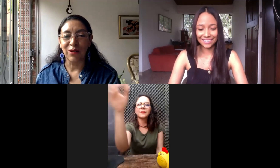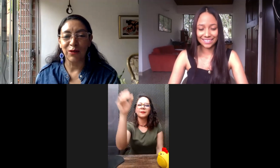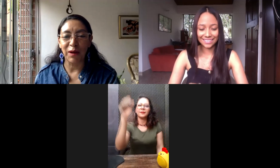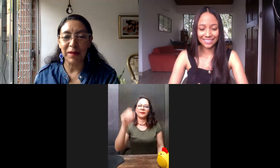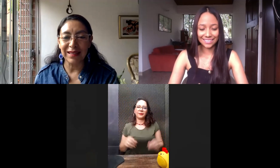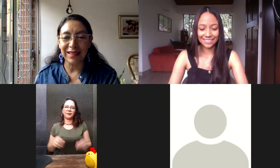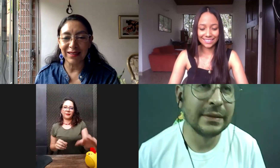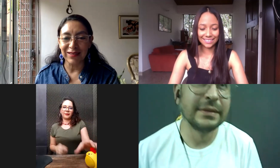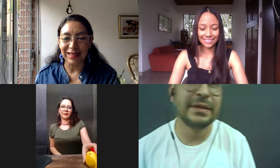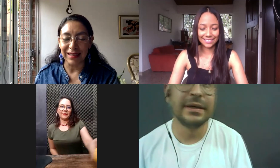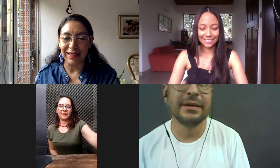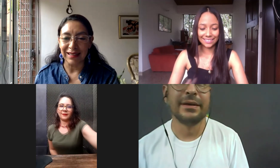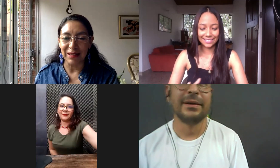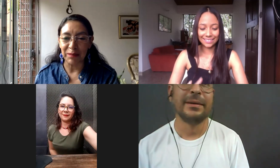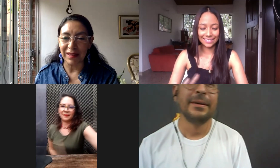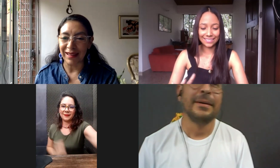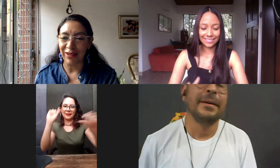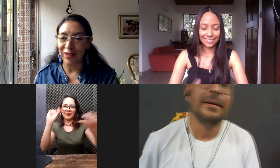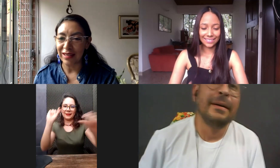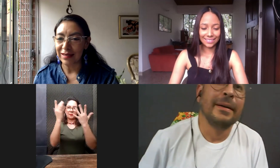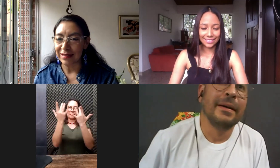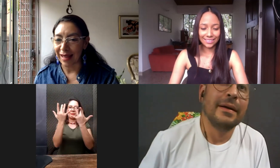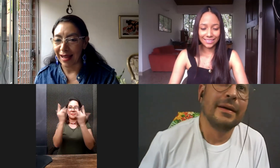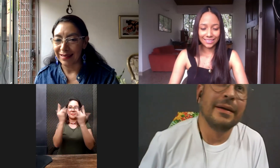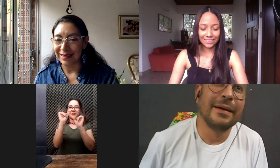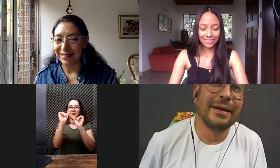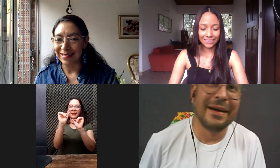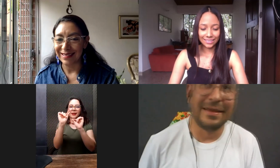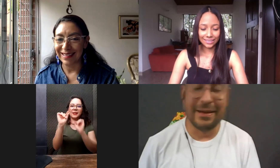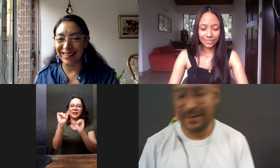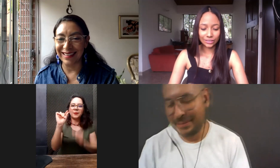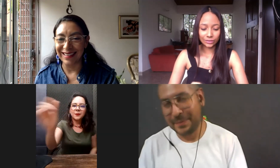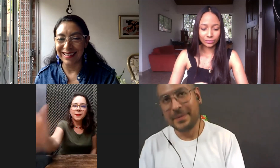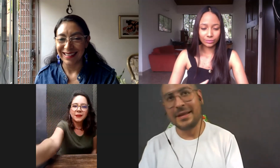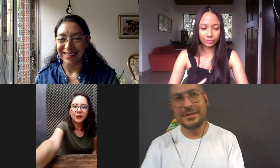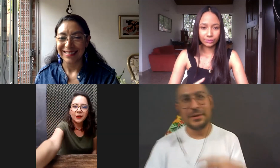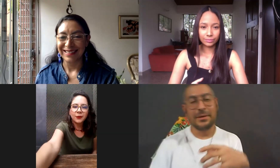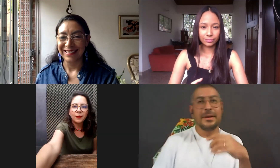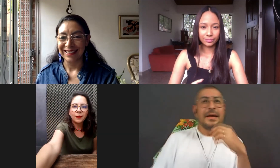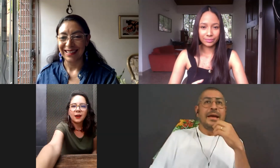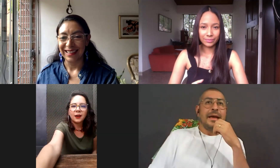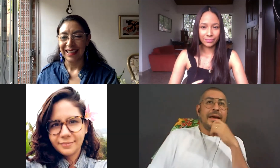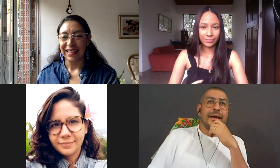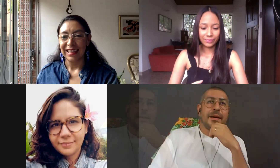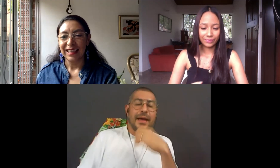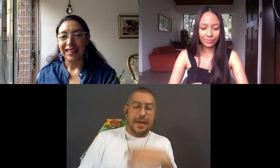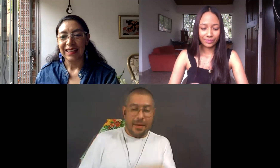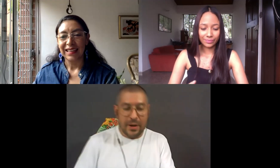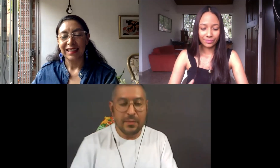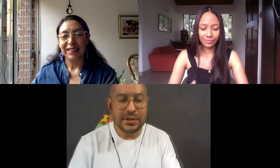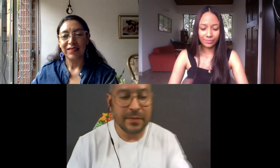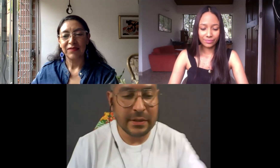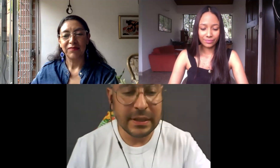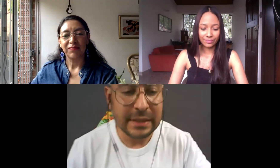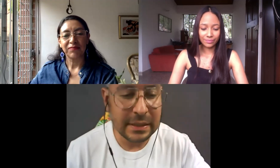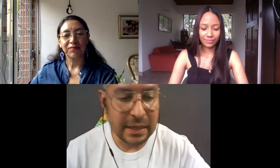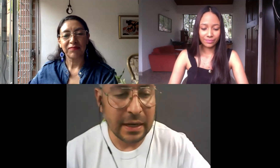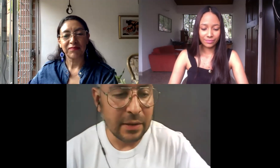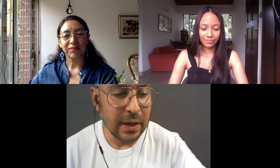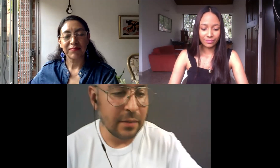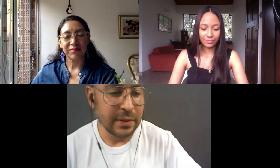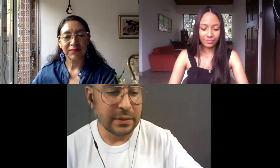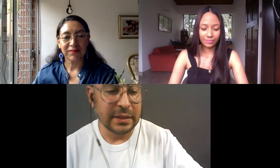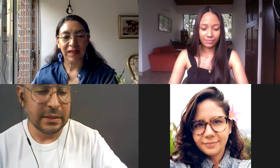Ahí llegó nuevamente nuestra intérprete de hoy. Ya. Ah, ya. Listo, no. Bueno, hay muchas personas que